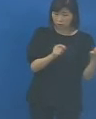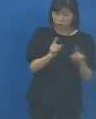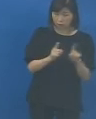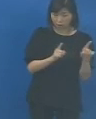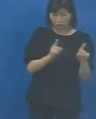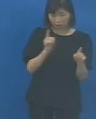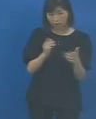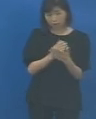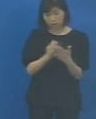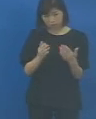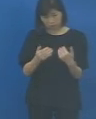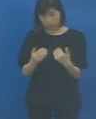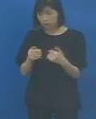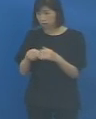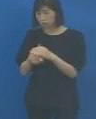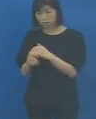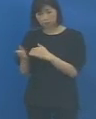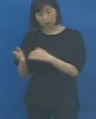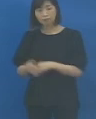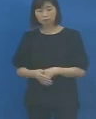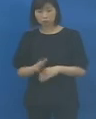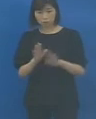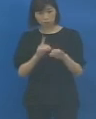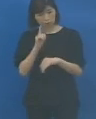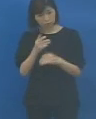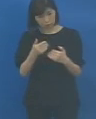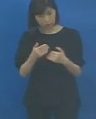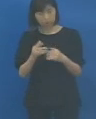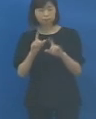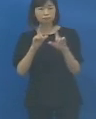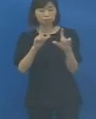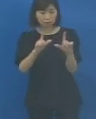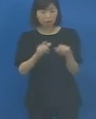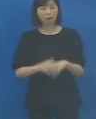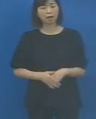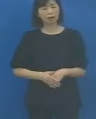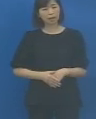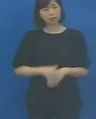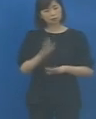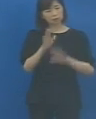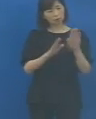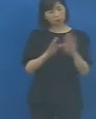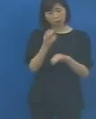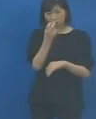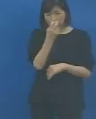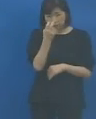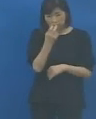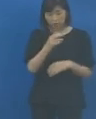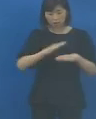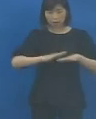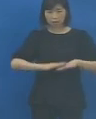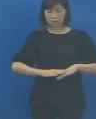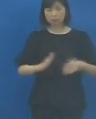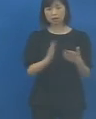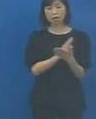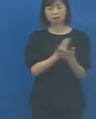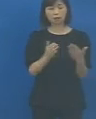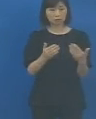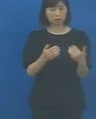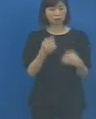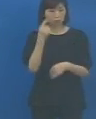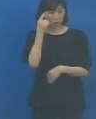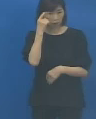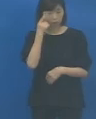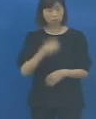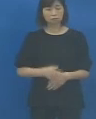らく、様子というか状況を、確認して、冷静に判断していかなきゃならないと思っています。でまた